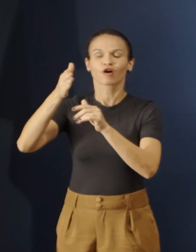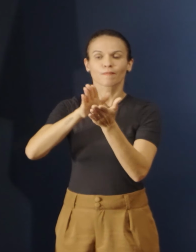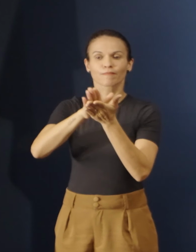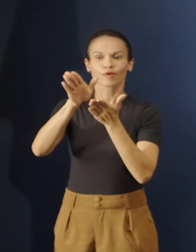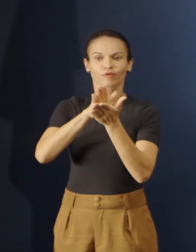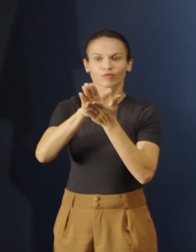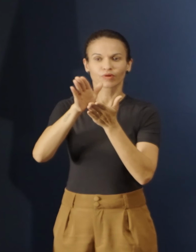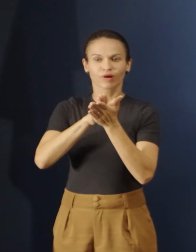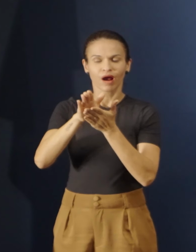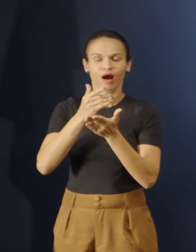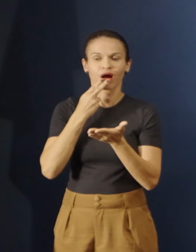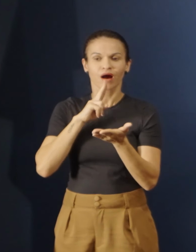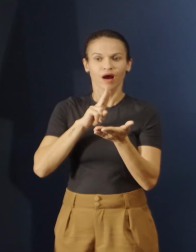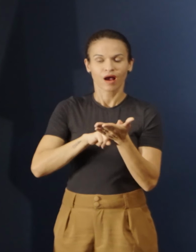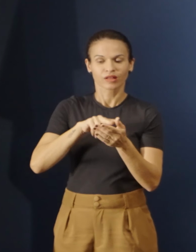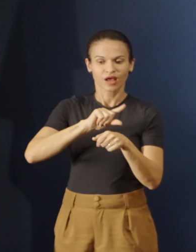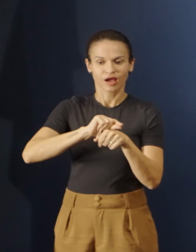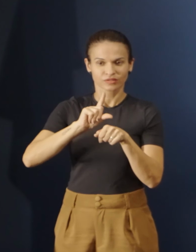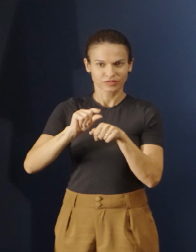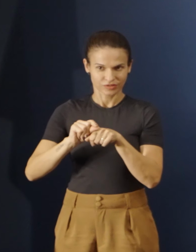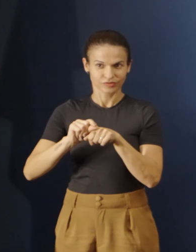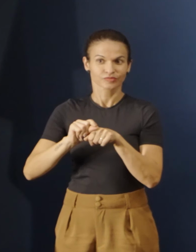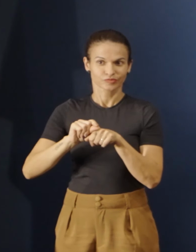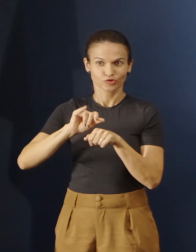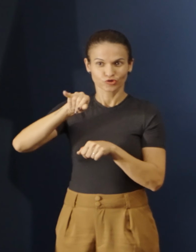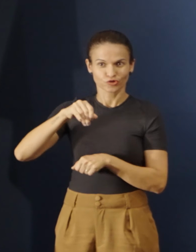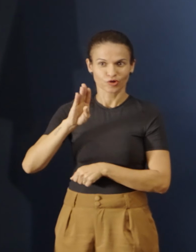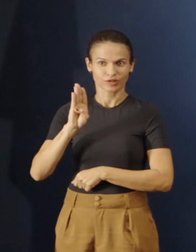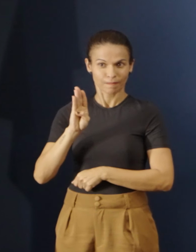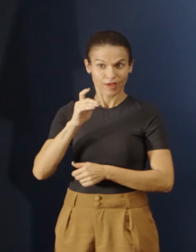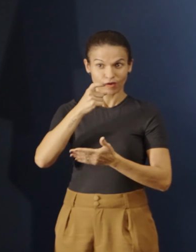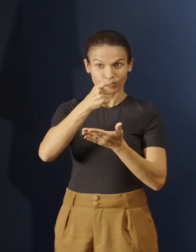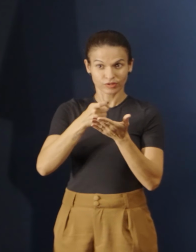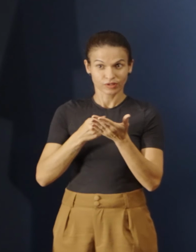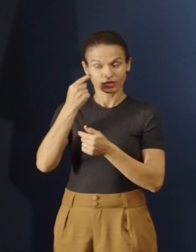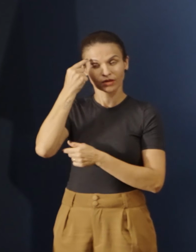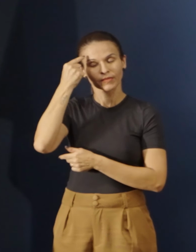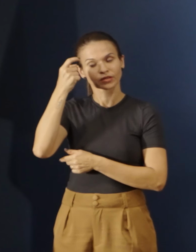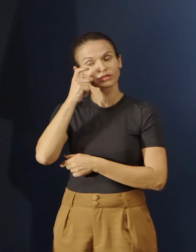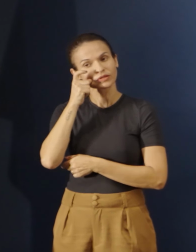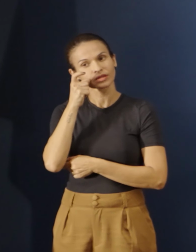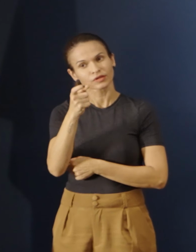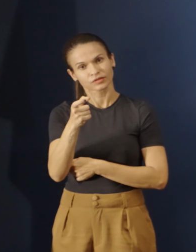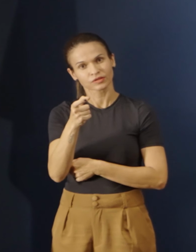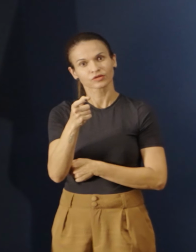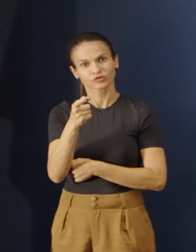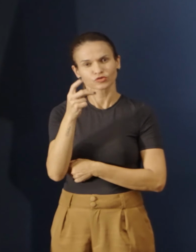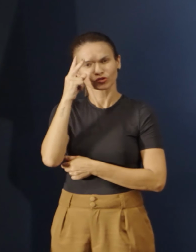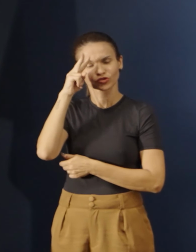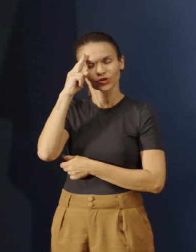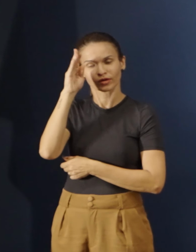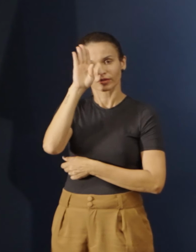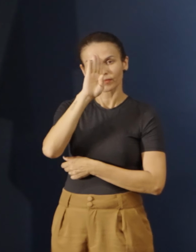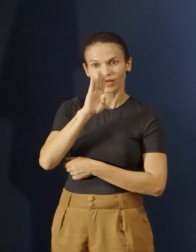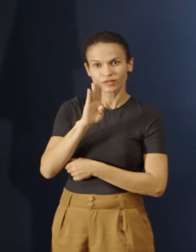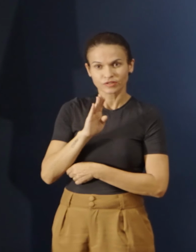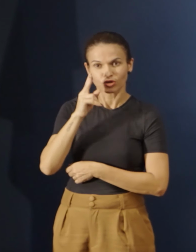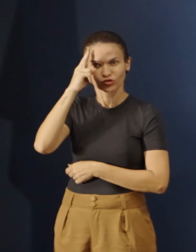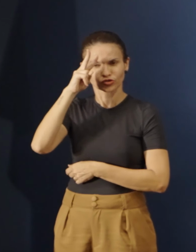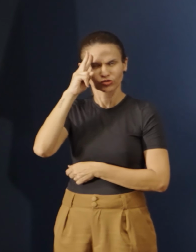esses fragmentos em artigos do Alceu, no JP. Então, é um texto que eu acho que é assim, interessante do ponto de vista de história do Brasil,